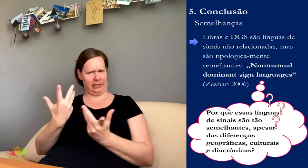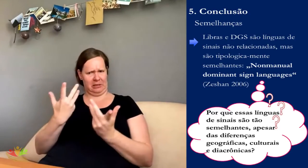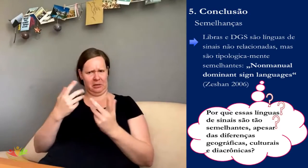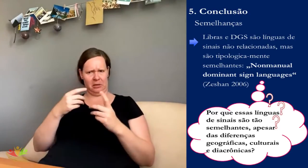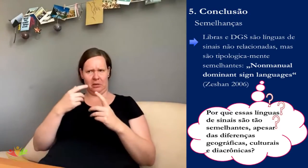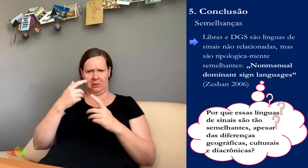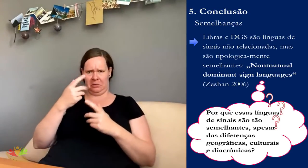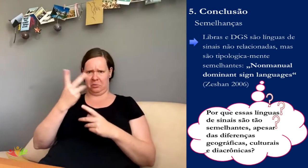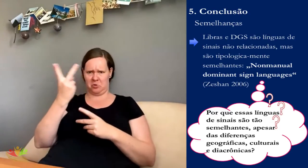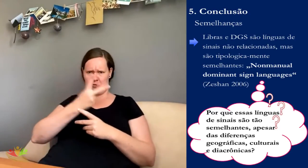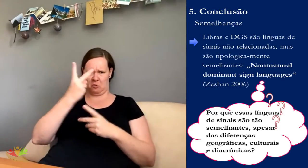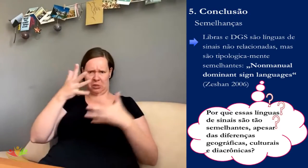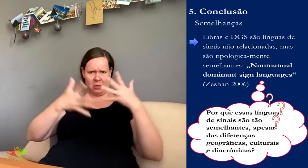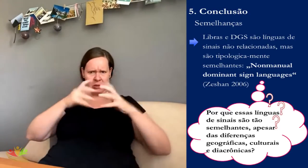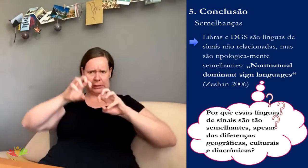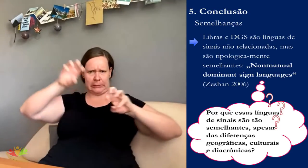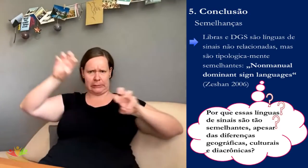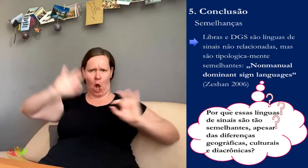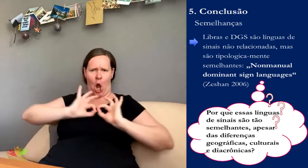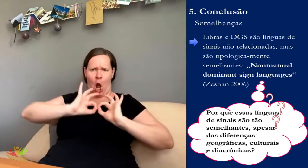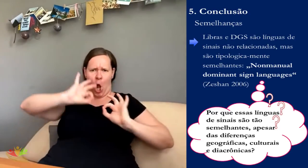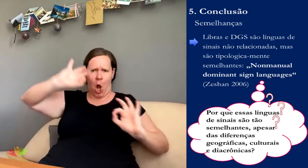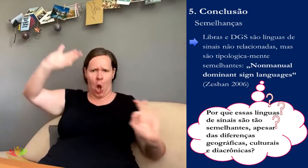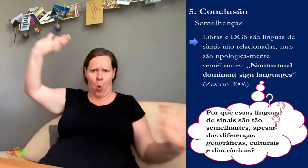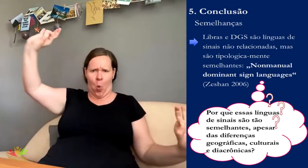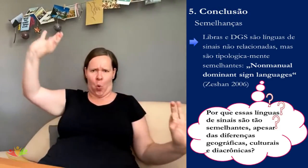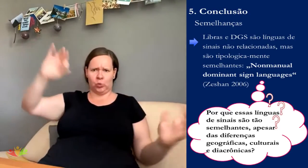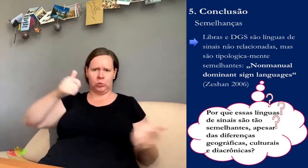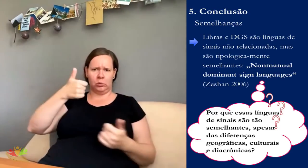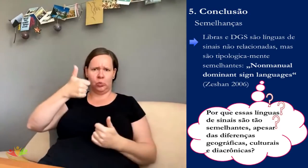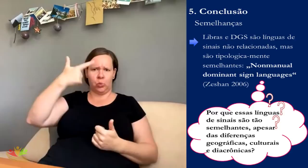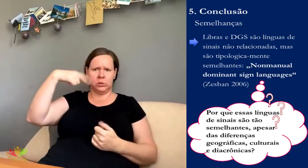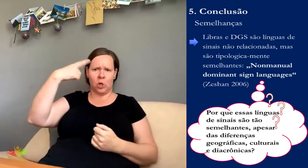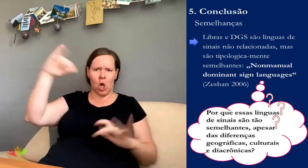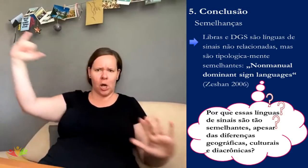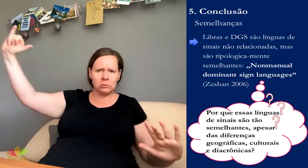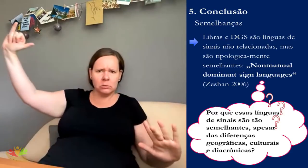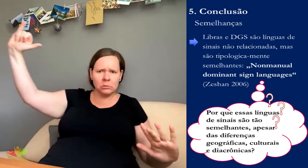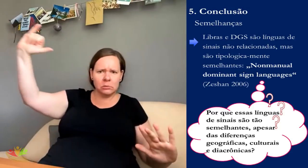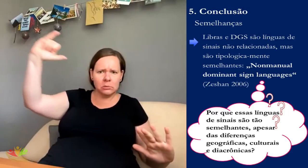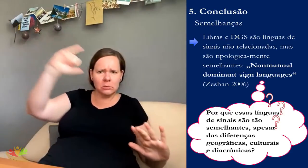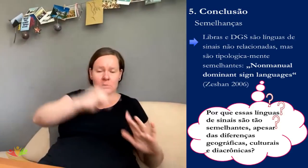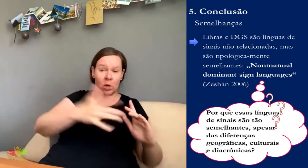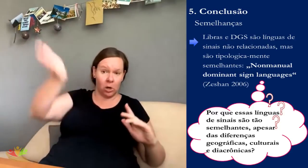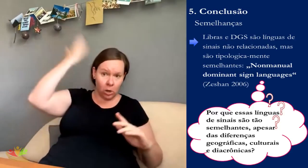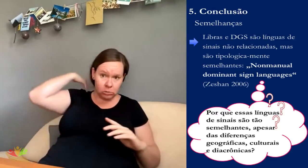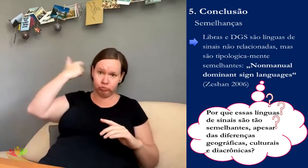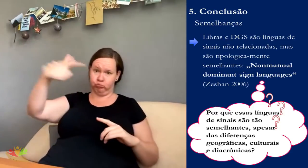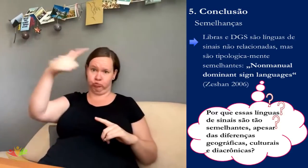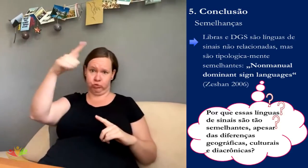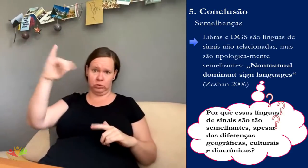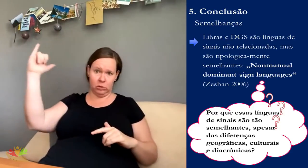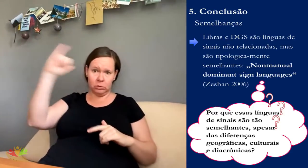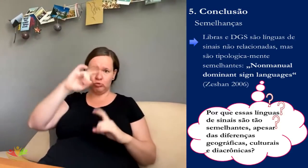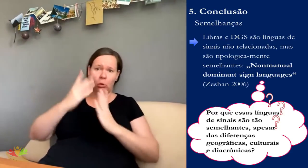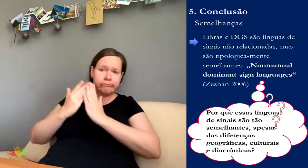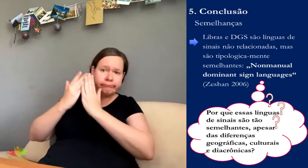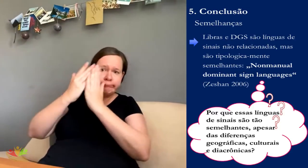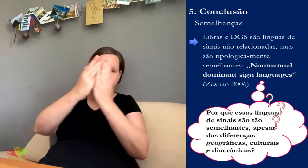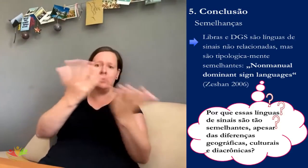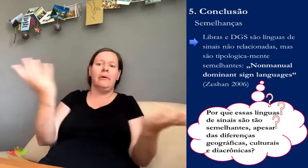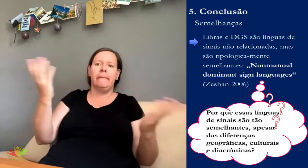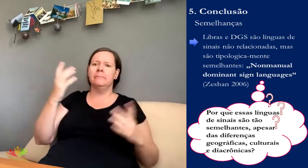Mas eu fiquei realmente intrigada como línguas de sinais que não estão relacionadas, que não têm